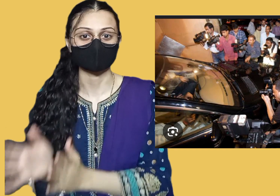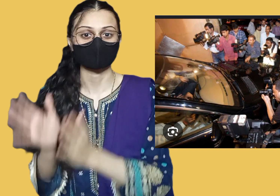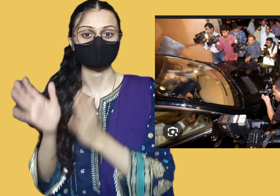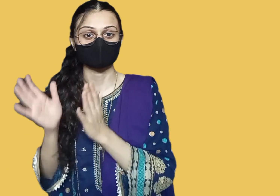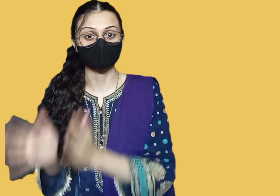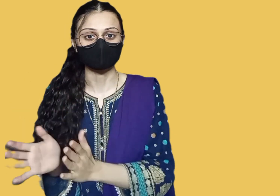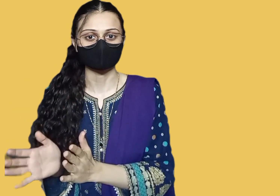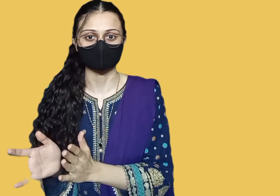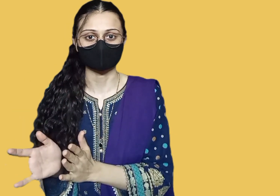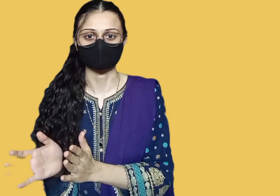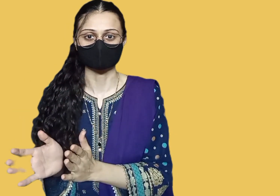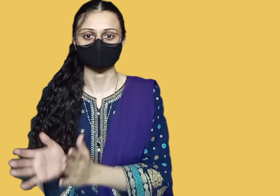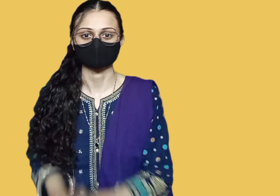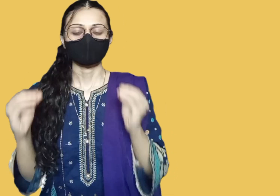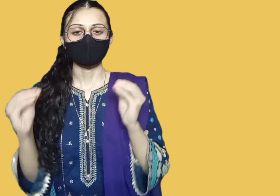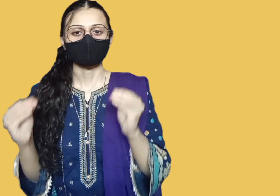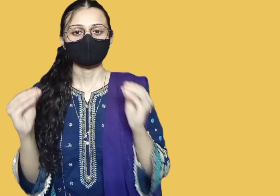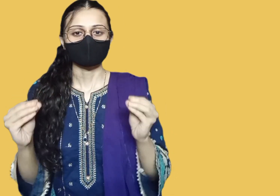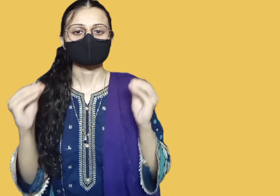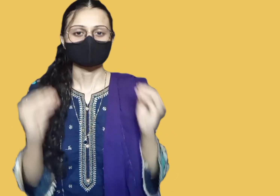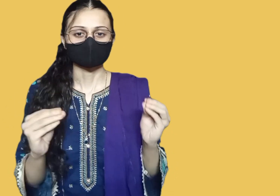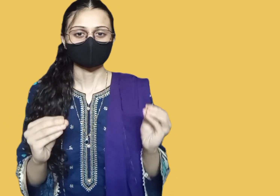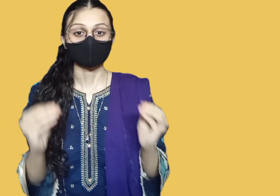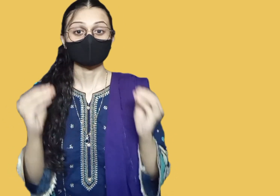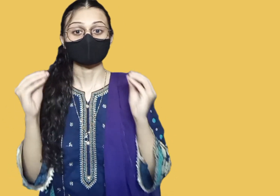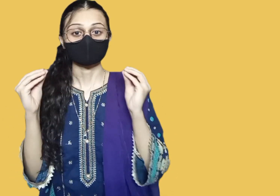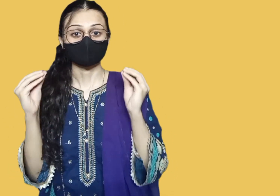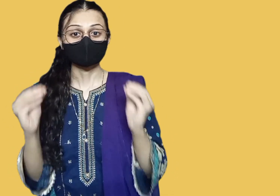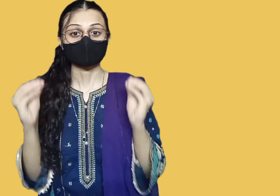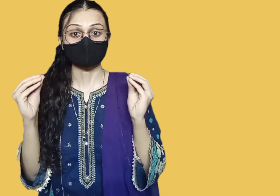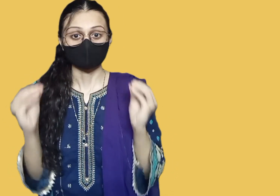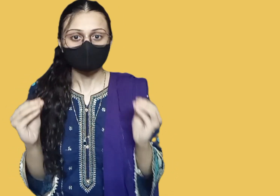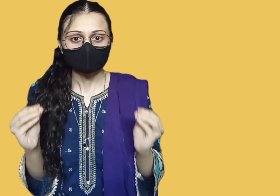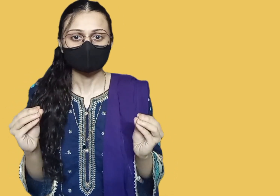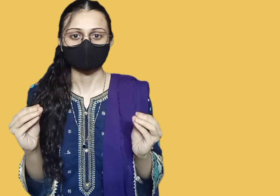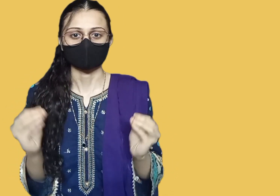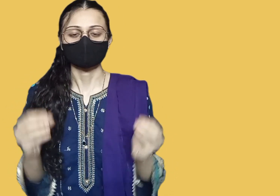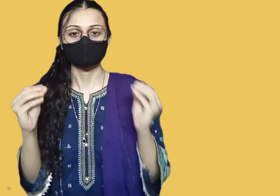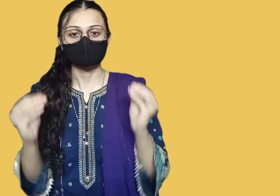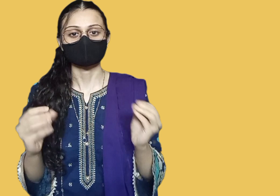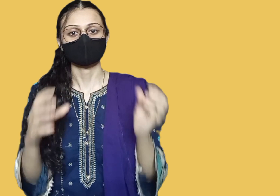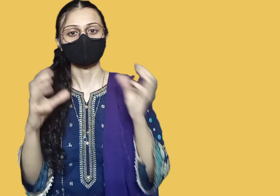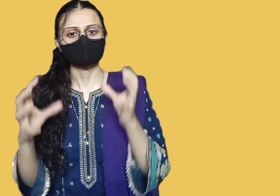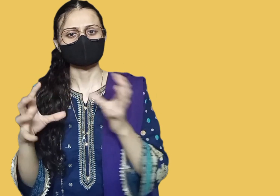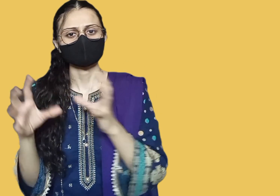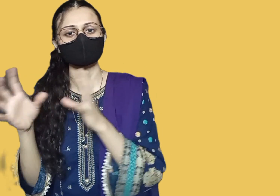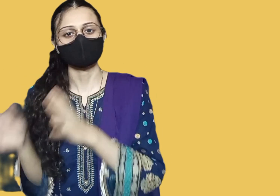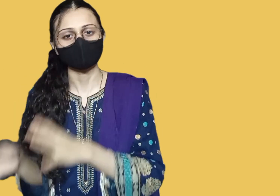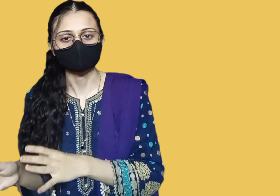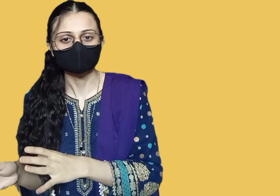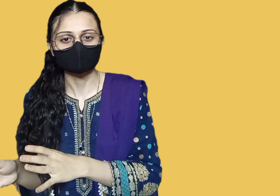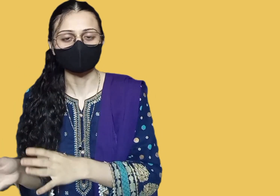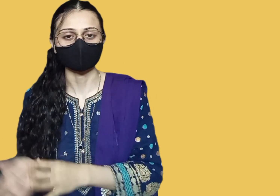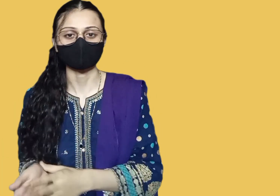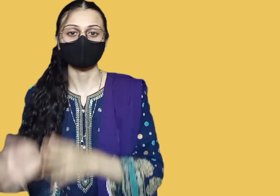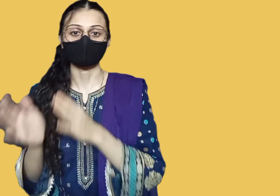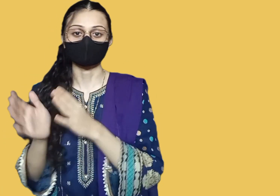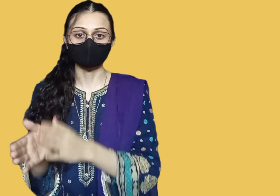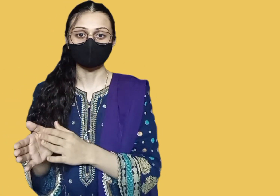एक पूरी कंपनी है उसकी। वो पेपराजी करके एक पूरी कंपनी है जिसने बहुत से लोगों को हायर किया हुआ है और वो लोग